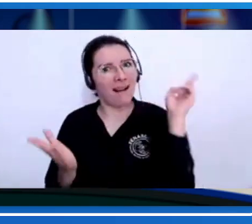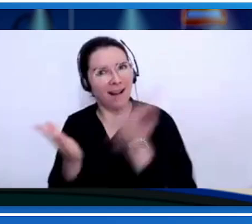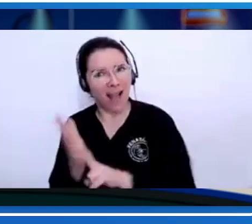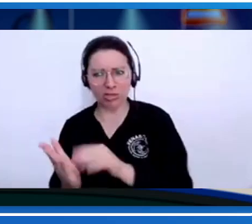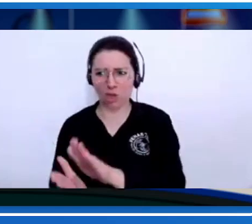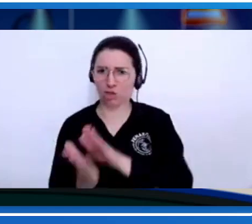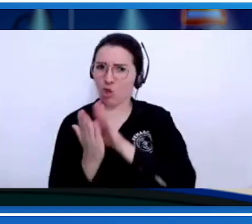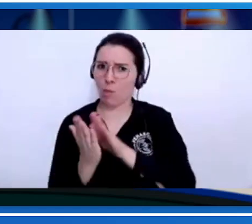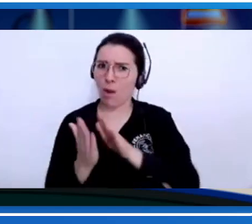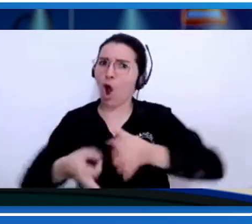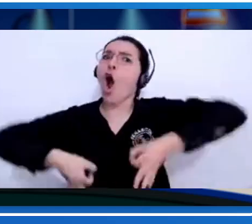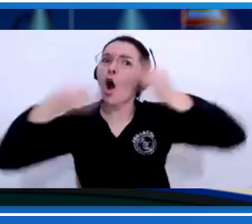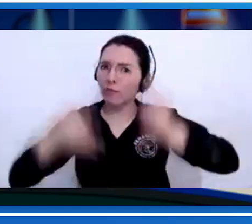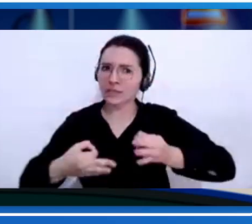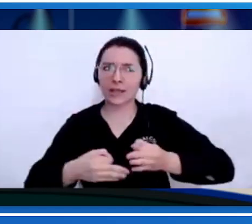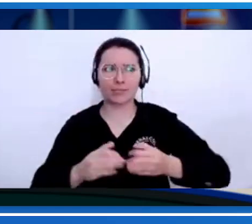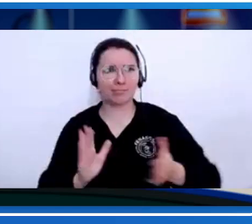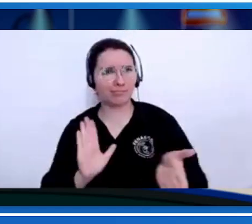documento oficial,